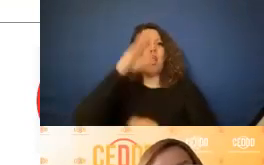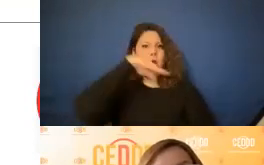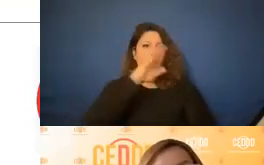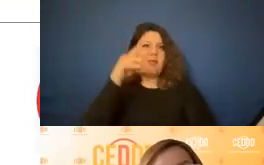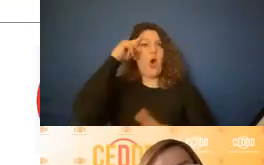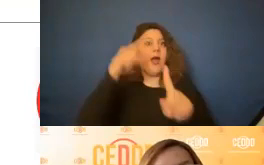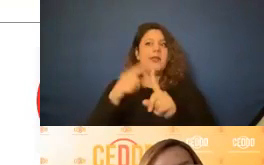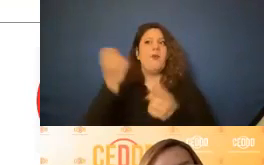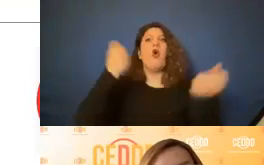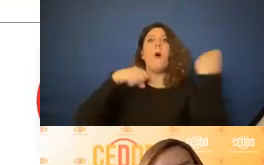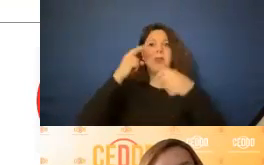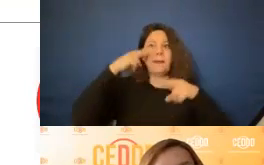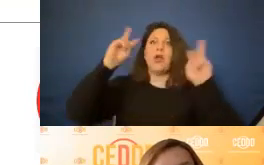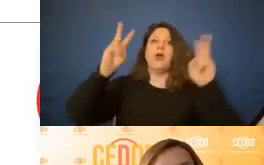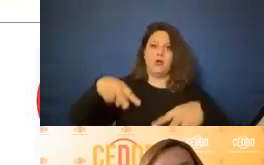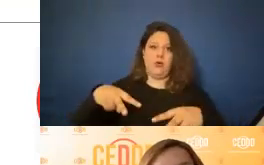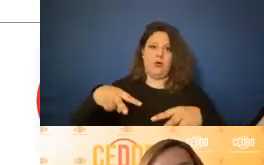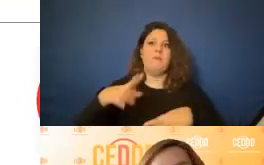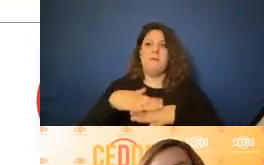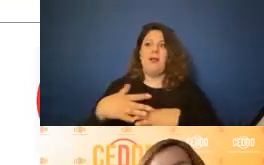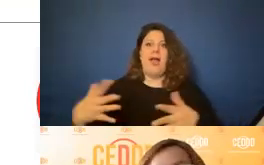comportamiento y para ayudar entre todos a cambiarlo.